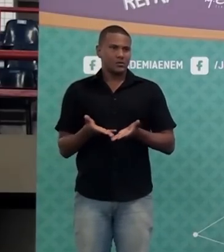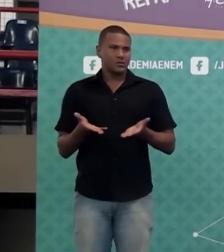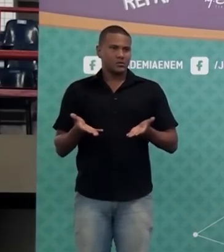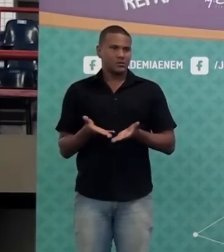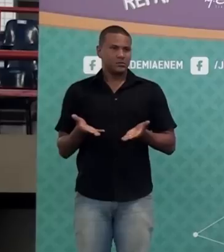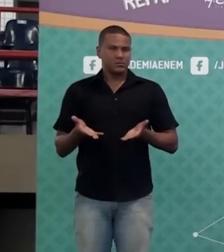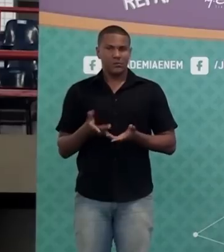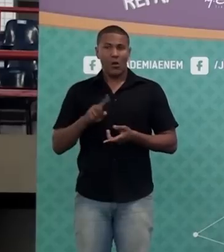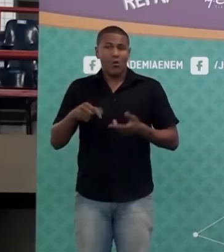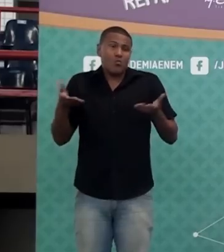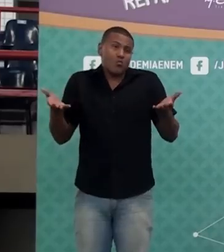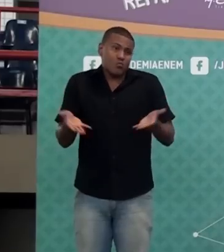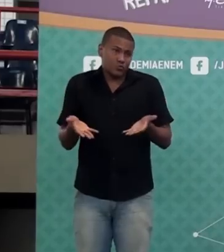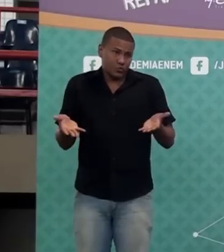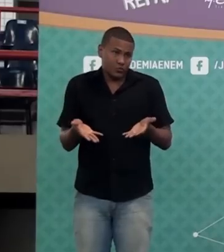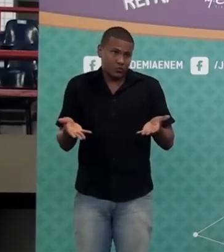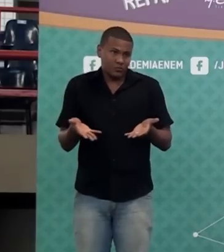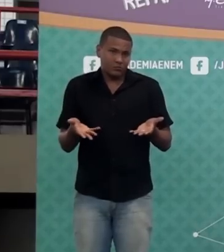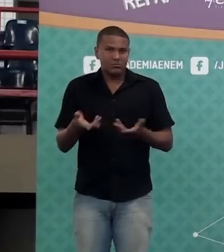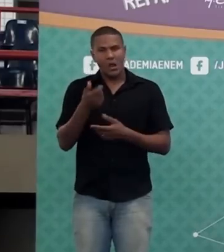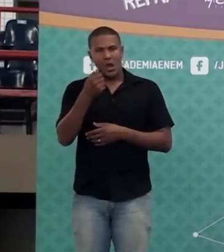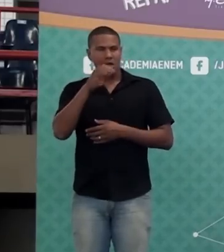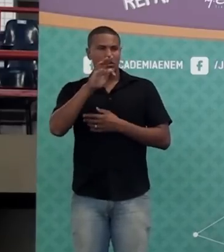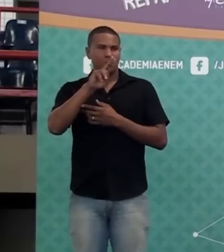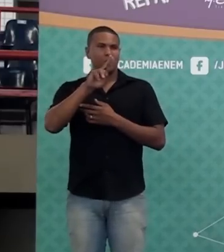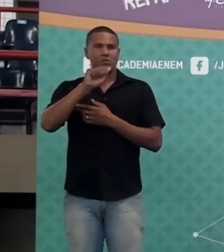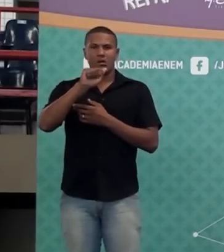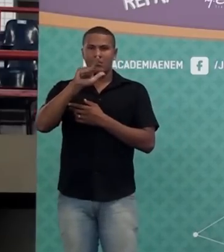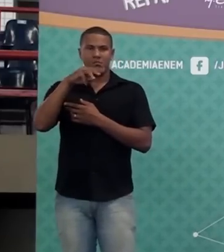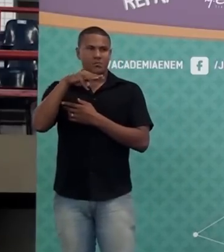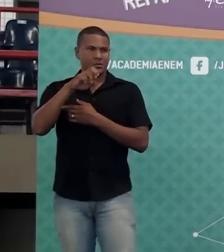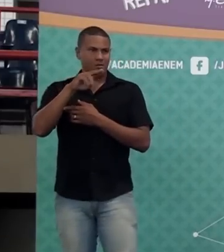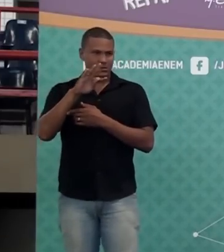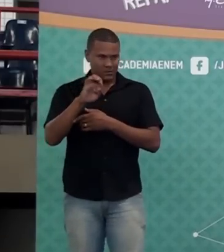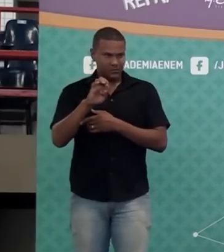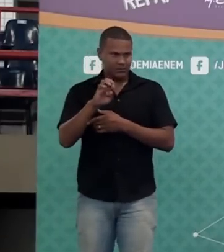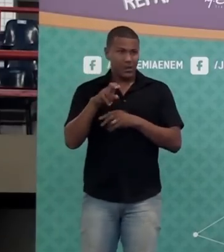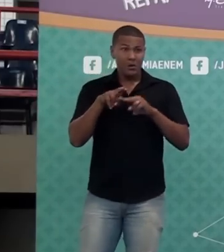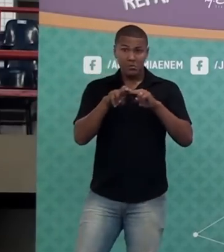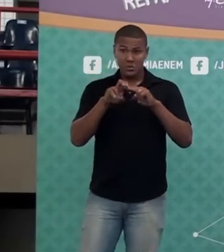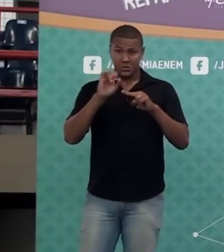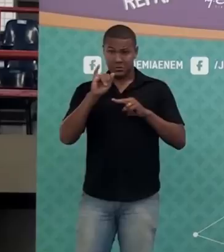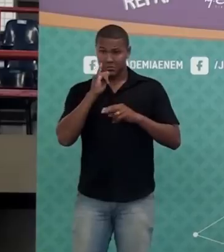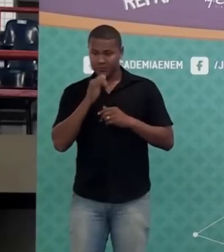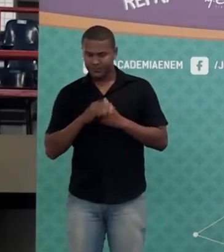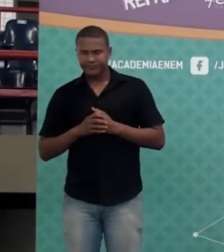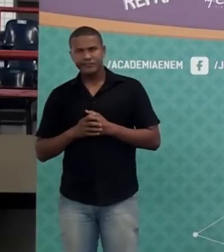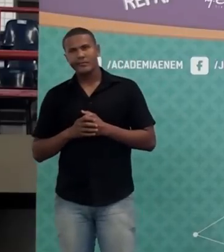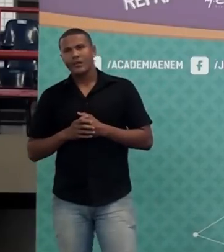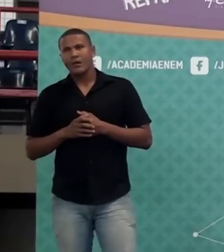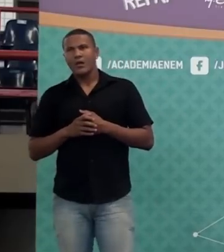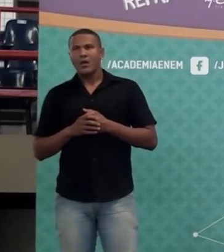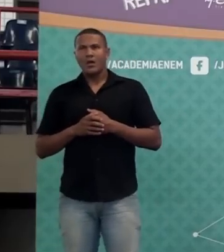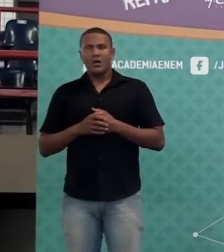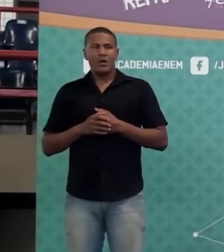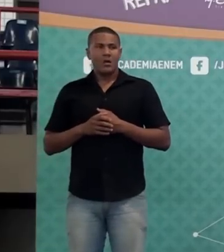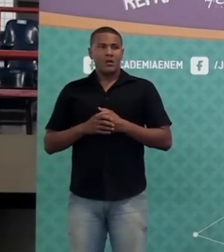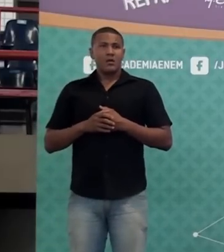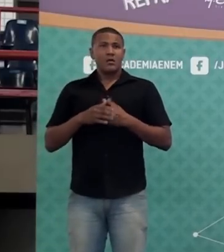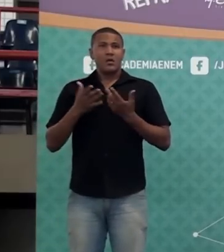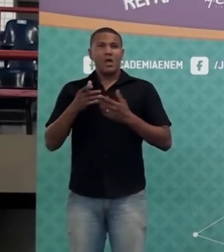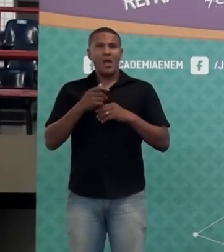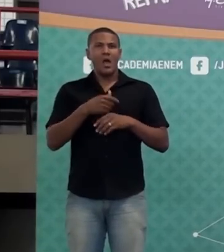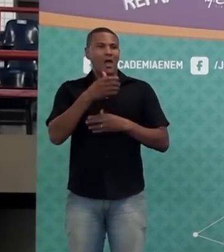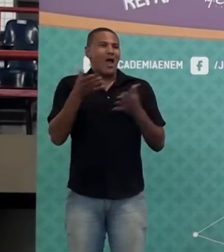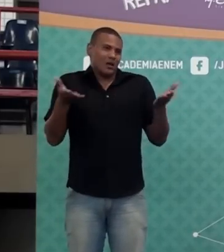um tracinho na competência 3, que eu cometo uma redundância. Por exemplo, se eu dissesse assim: